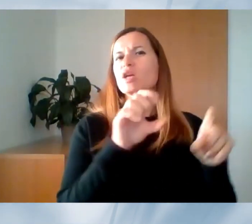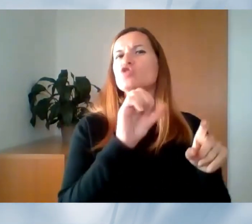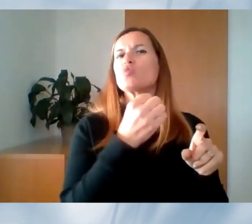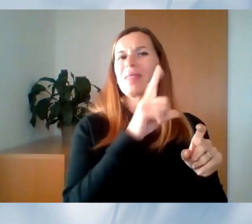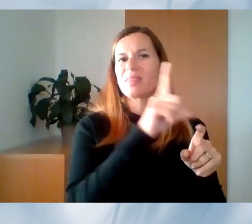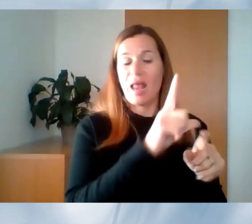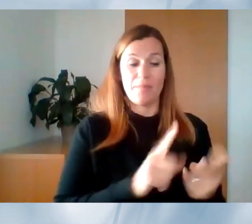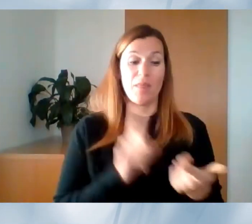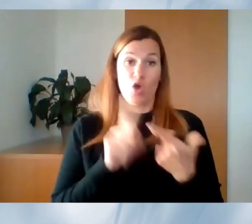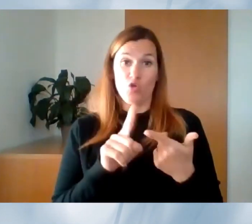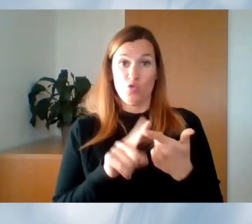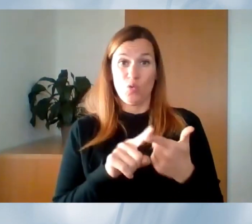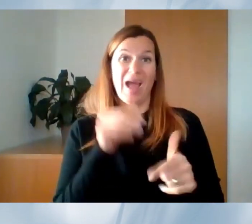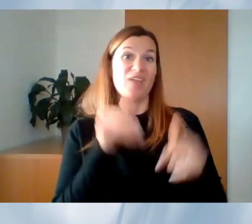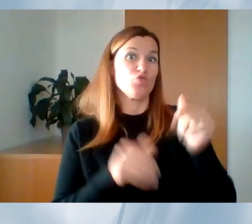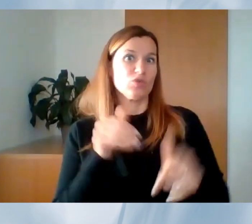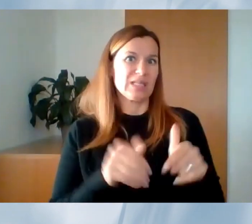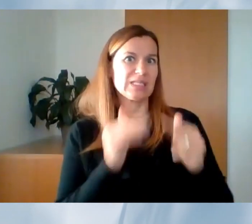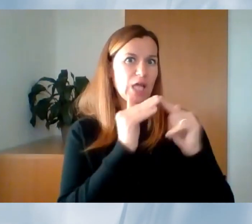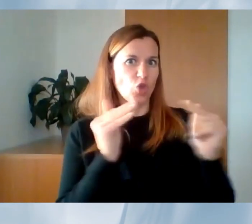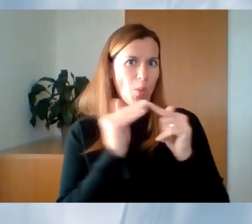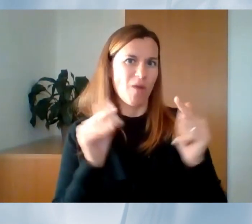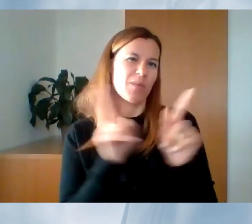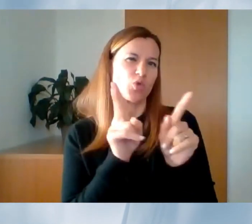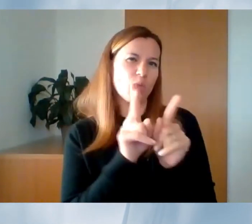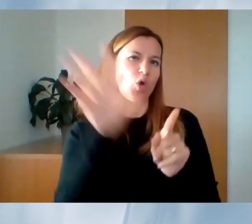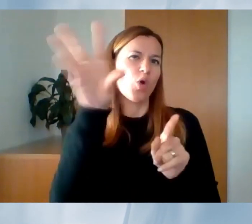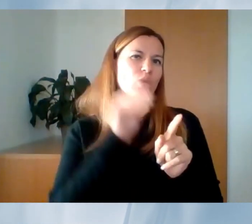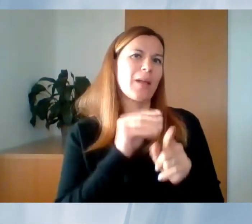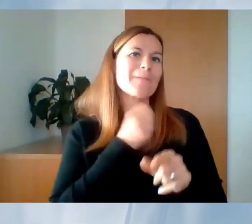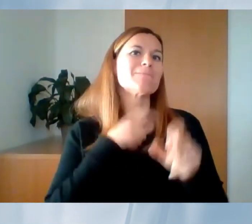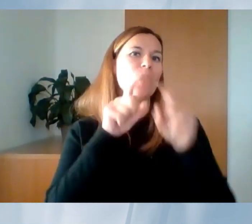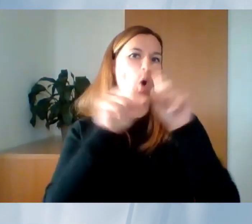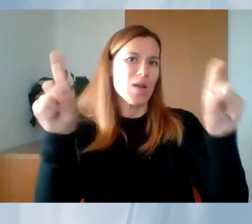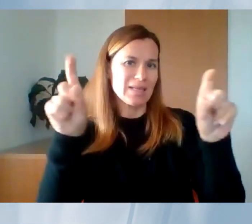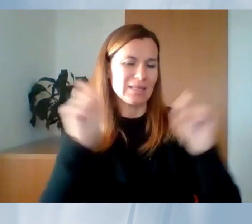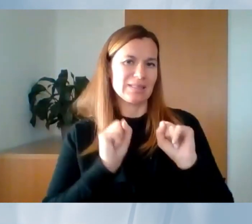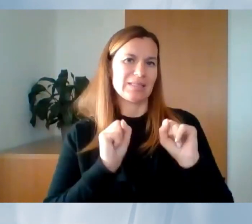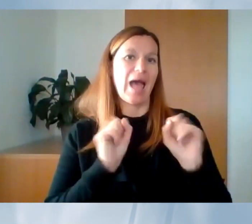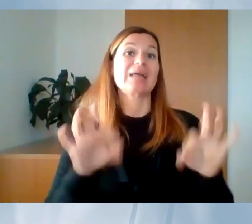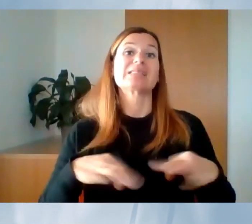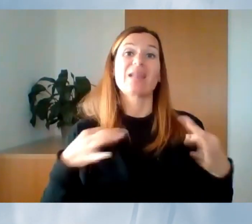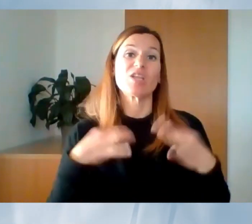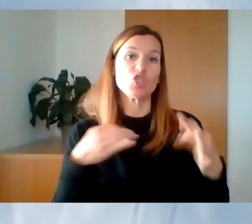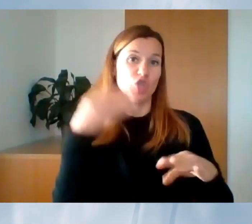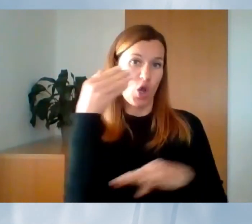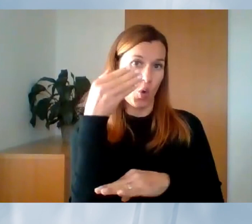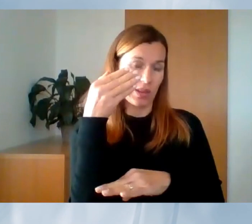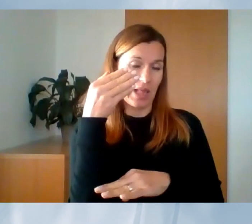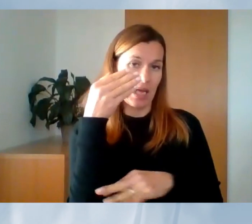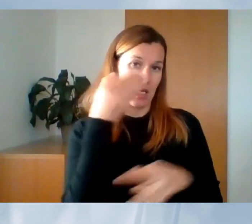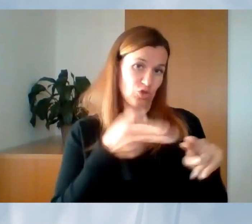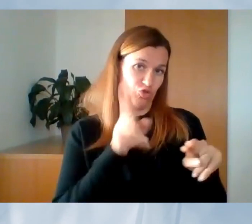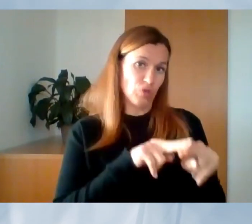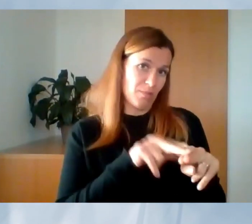ne? Druga, industrijski domovi po vzoru bolnice in zdraviliškega